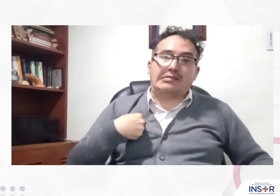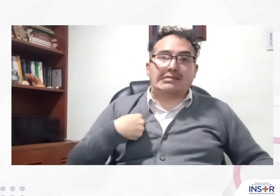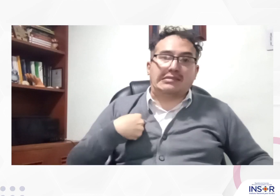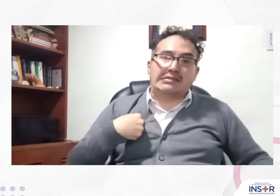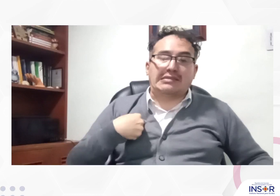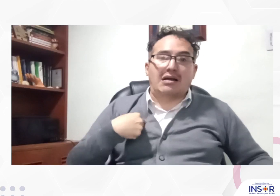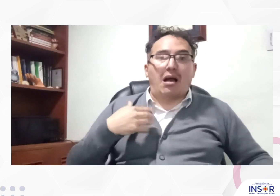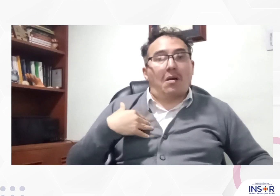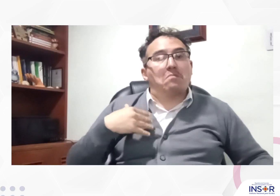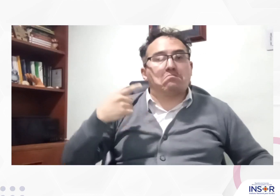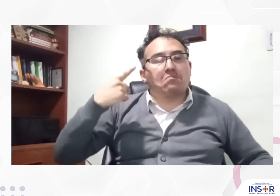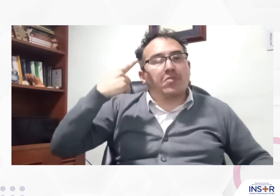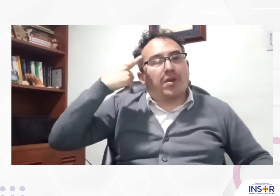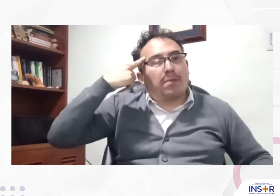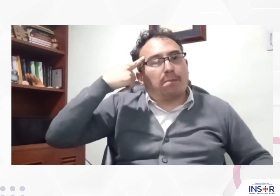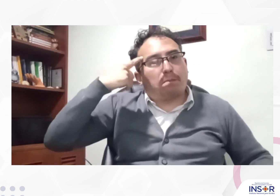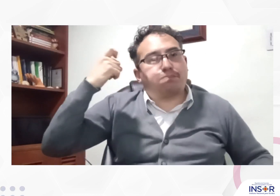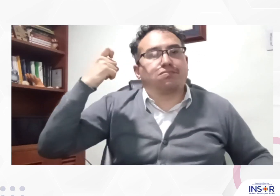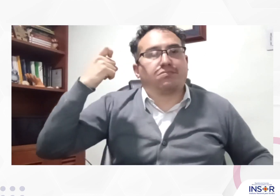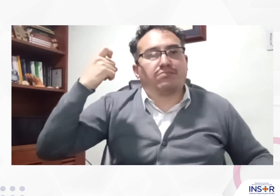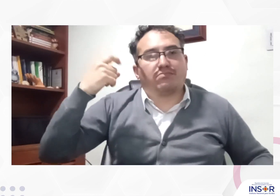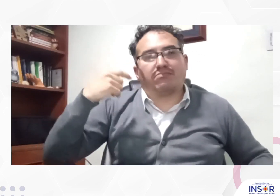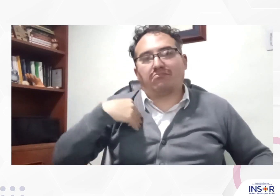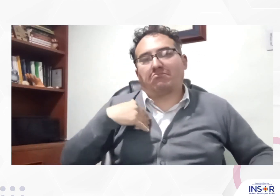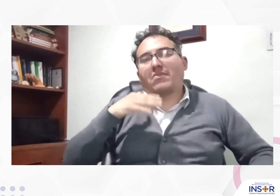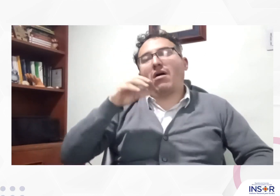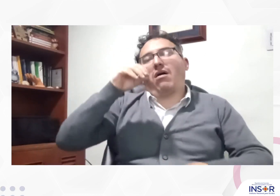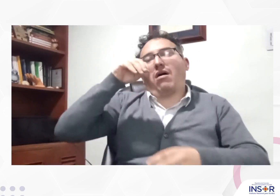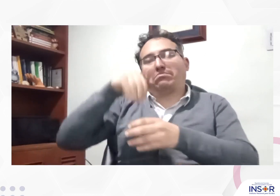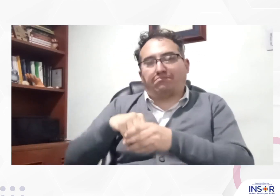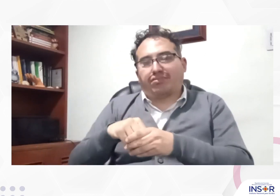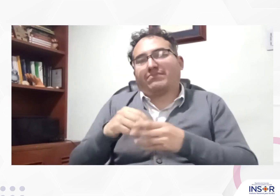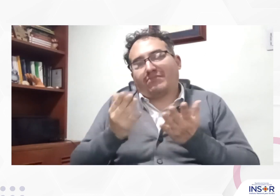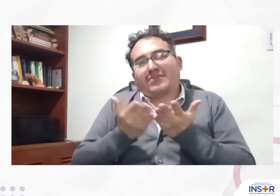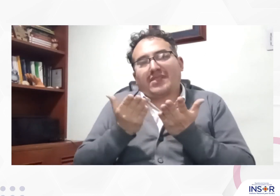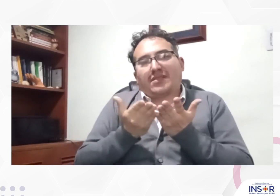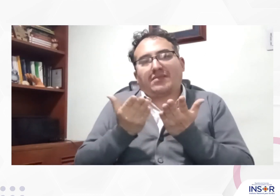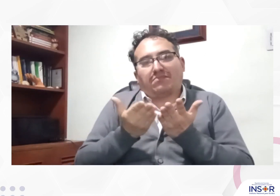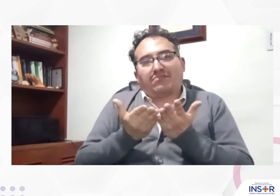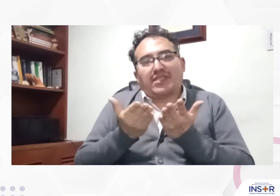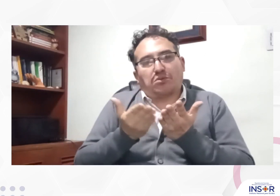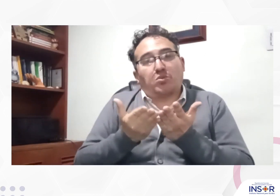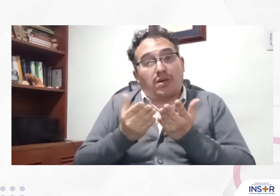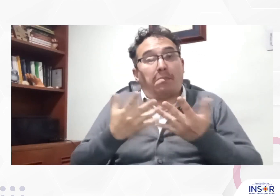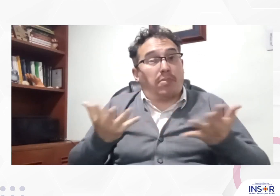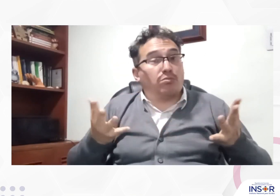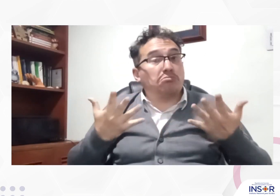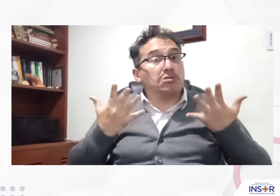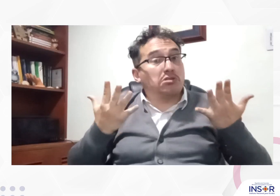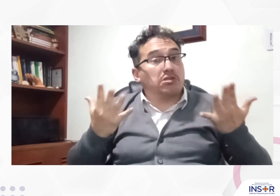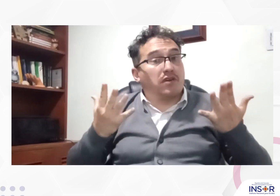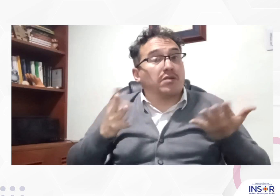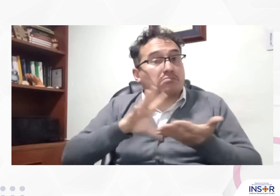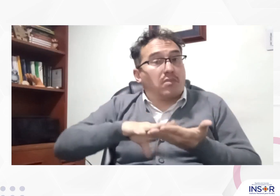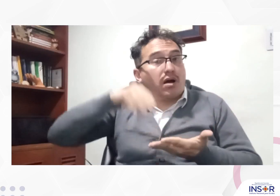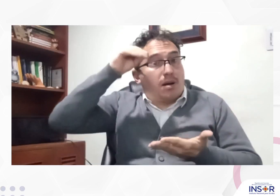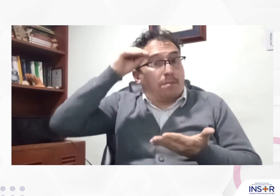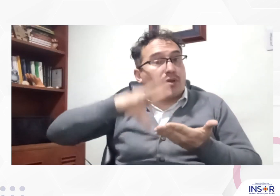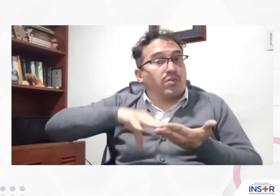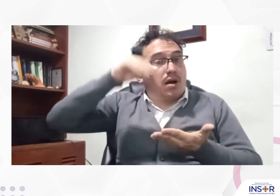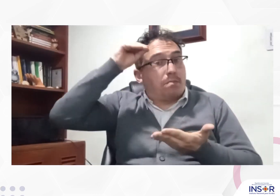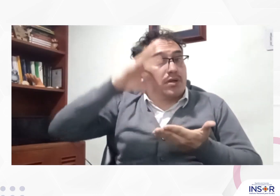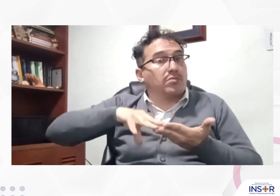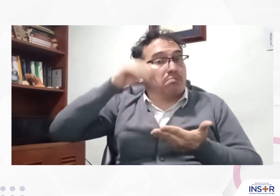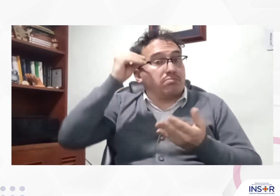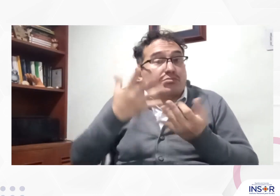son contrarios como la mía, donde me animaron a poder seguir mi proceso de formación y yo asumí ese reto de seguir el proceso educativo,